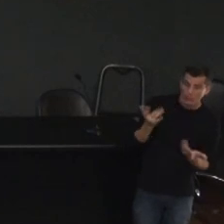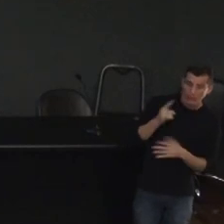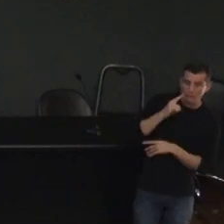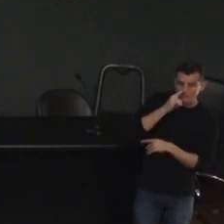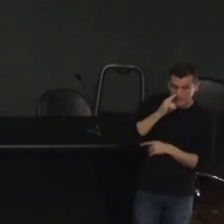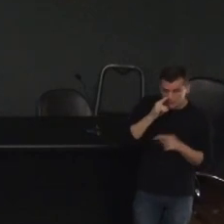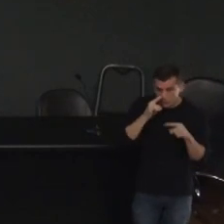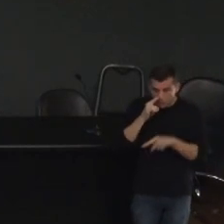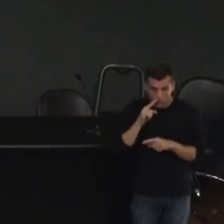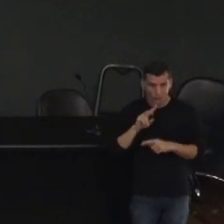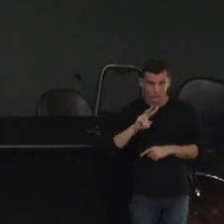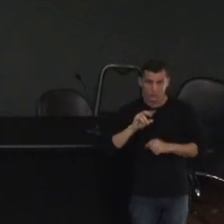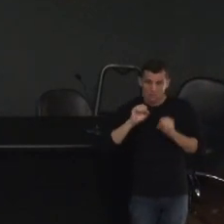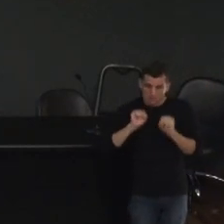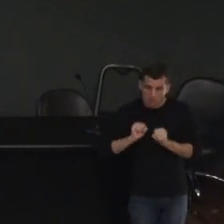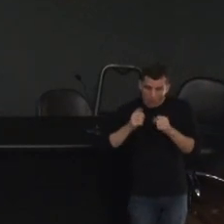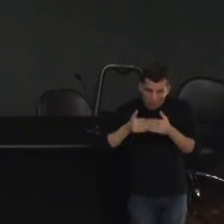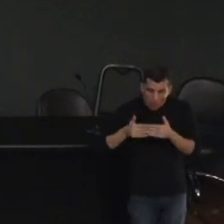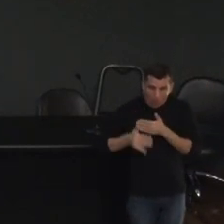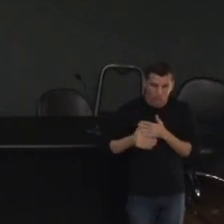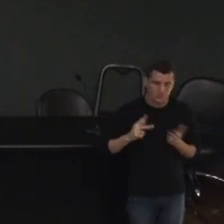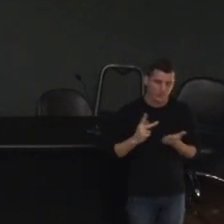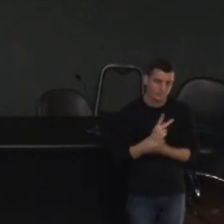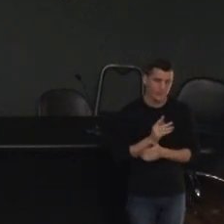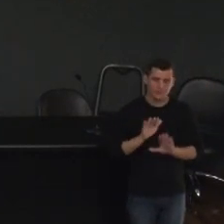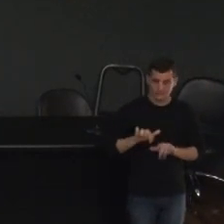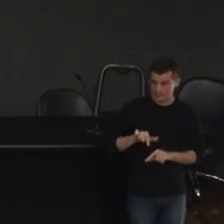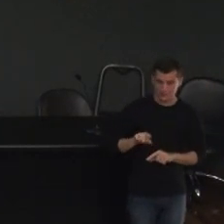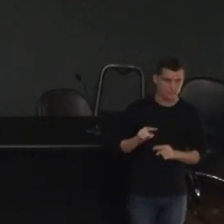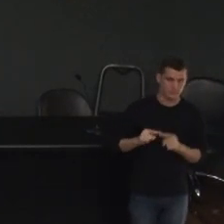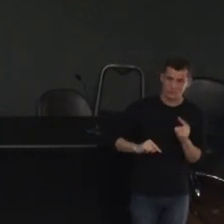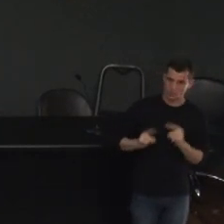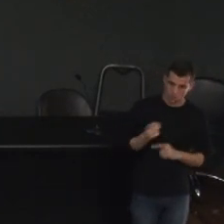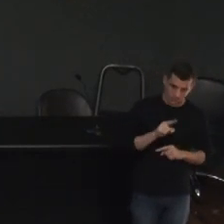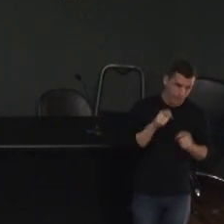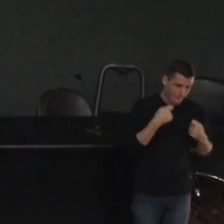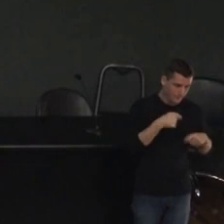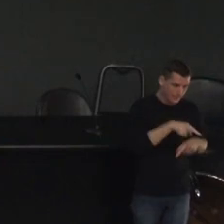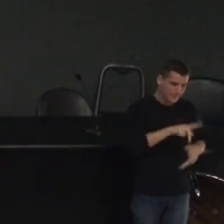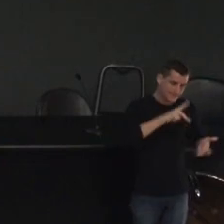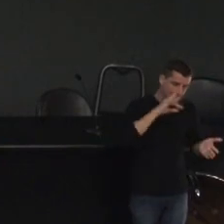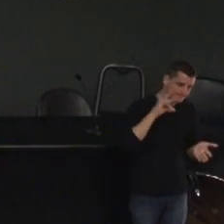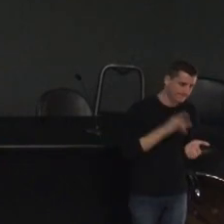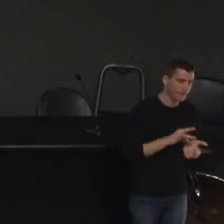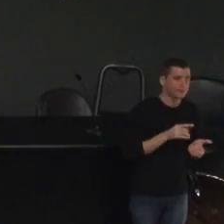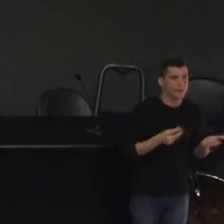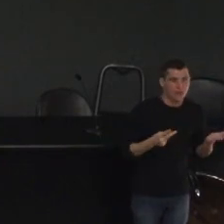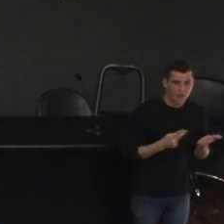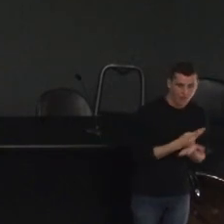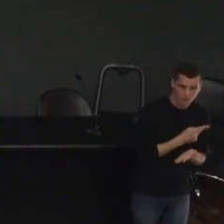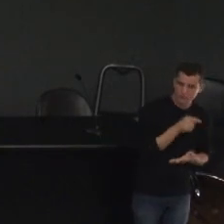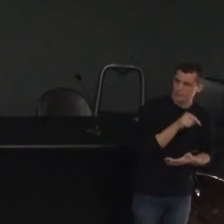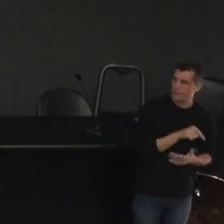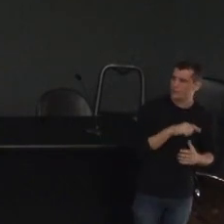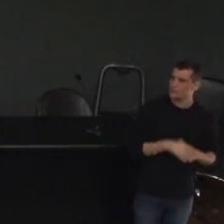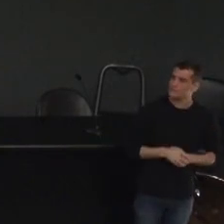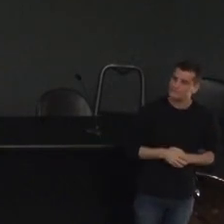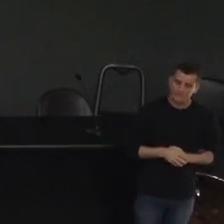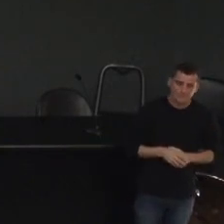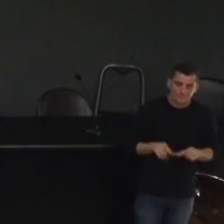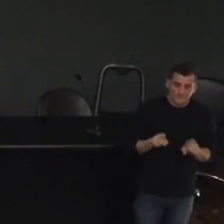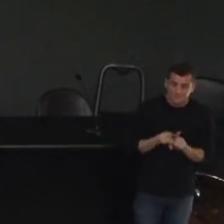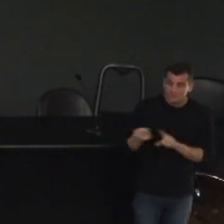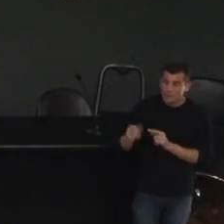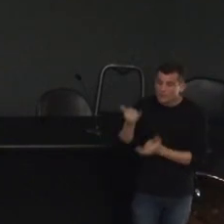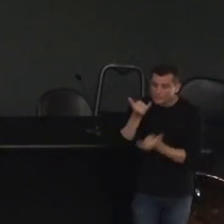incidente de segurança é materialização do evento de risco materializou ocorreu né envolvimento de